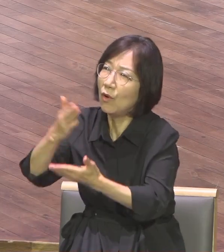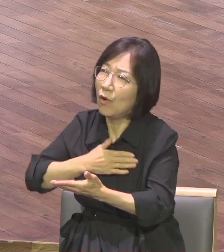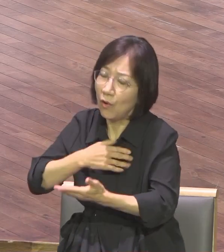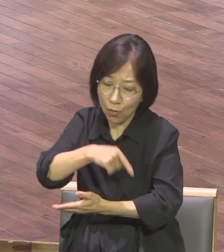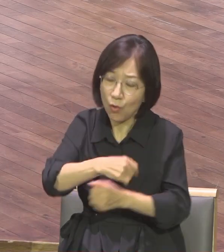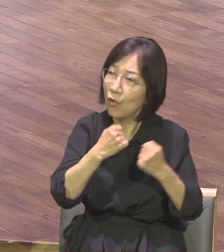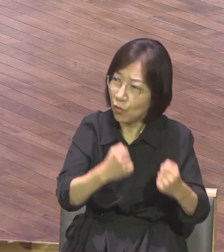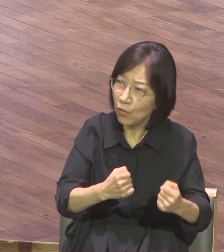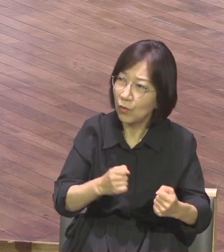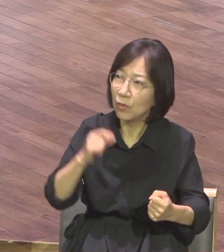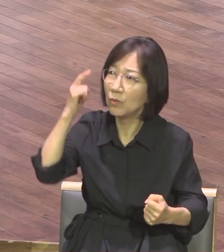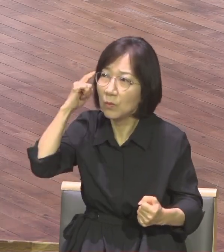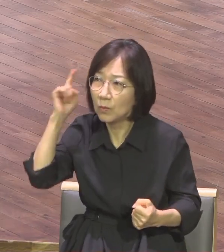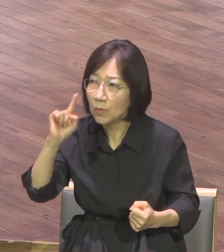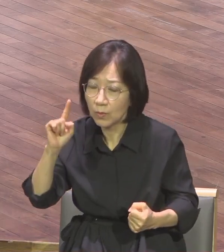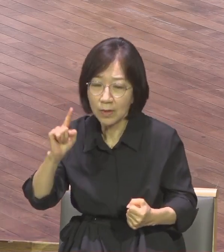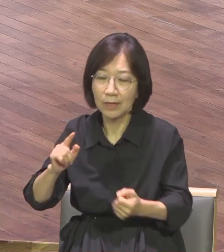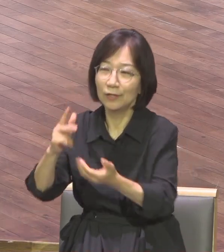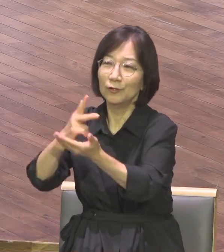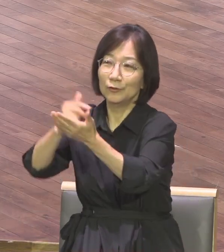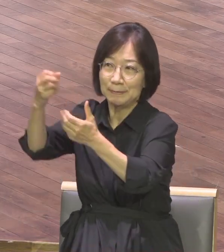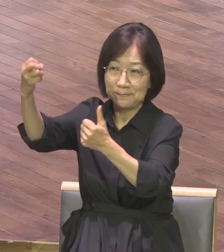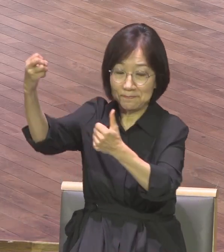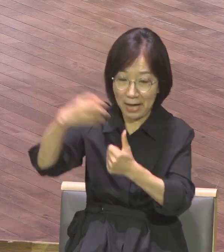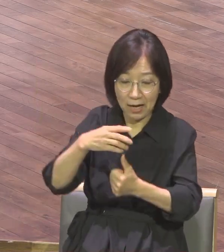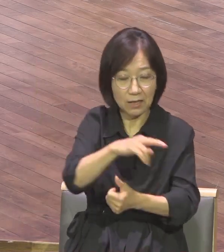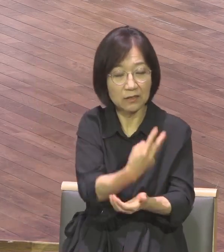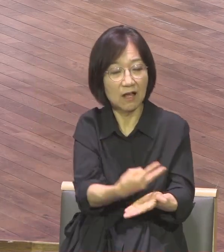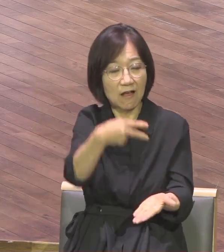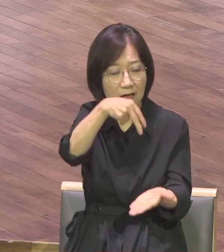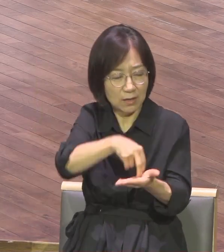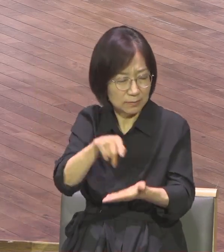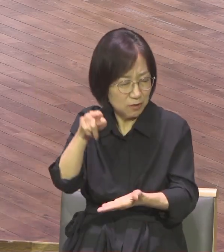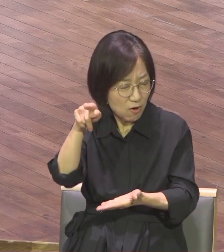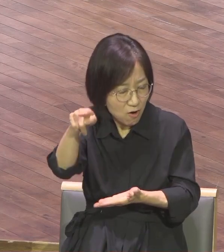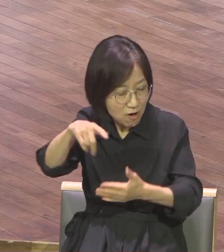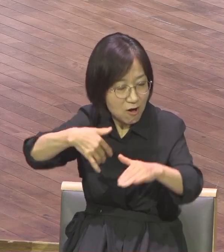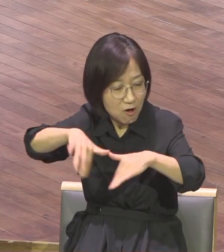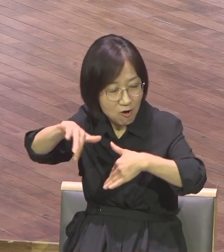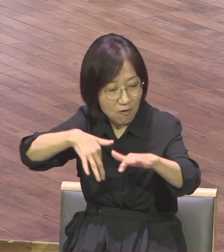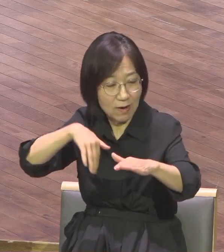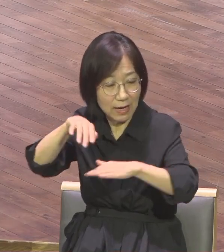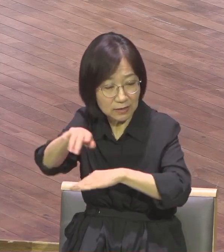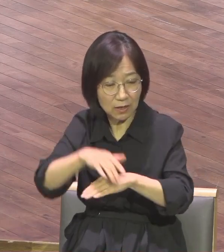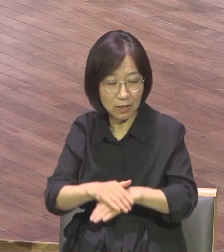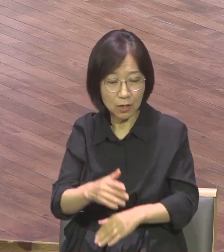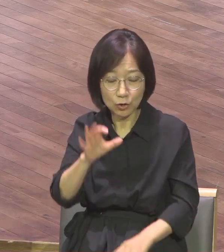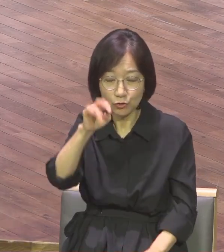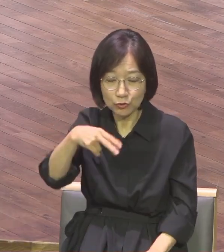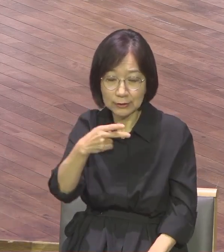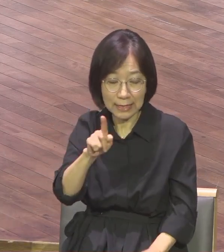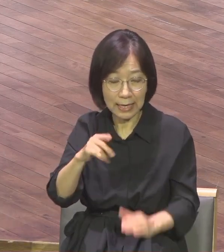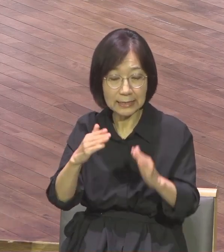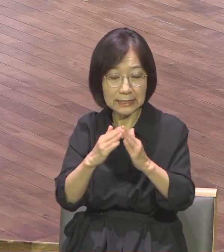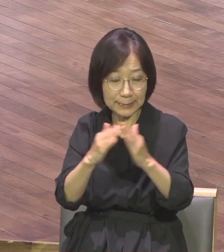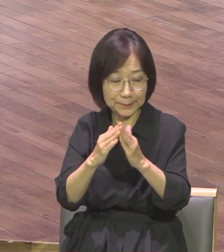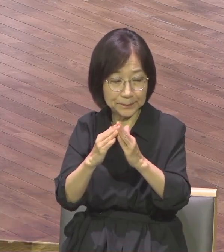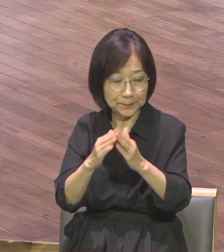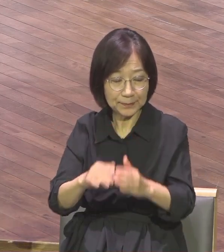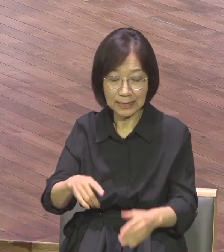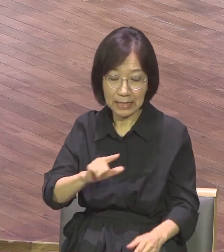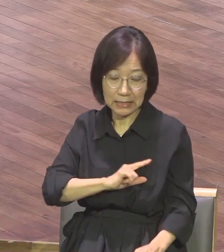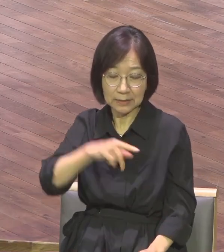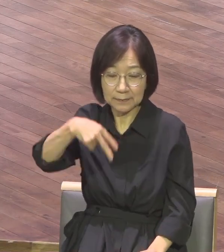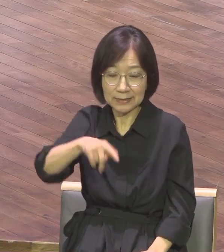여기 있나이다 하니 주께서 이르시되 일어나 직가로 하는 거리로 가서 유다의 집에서 다섯 사람